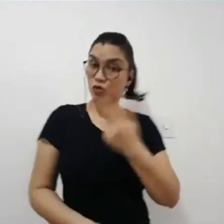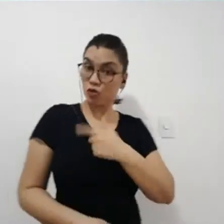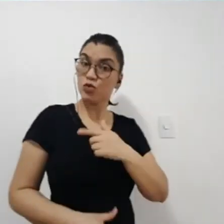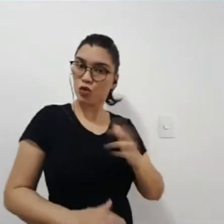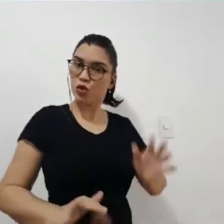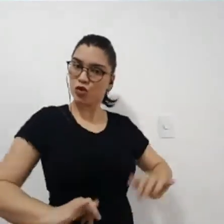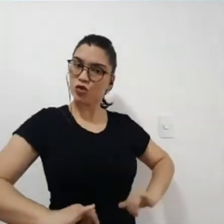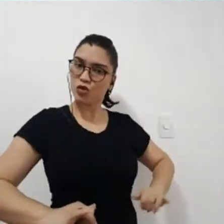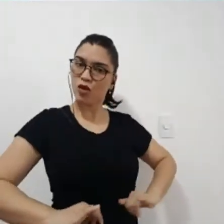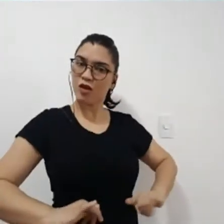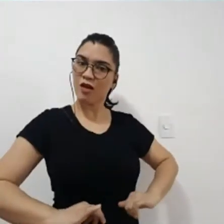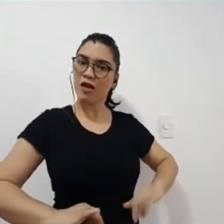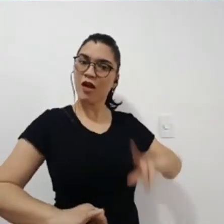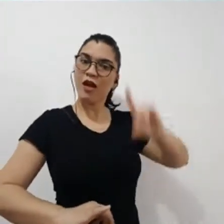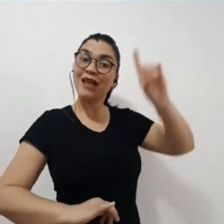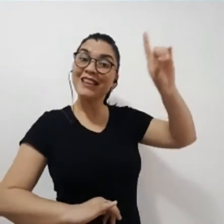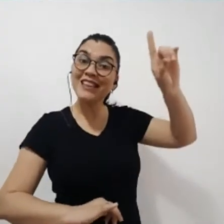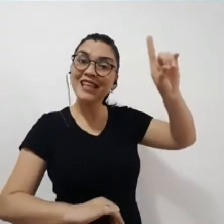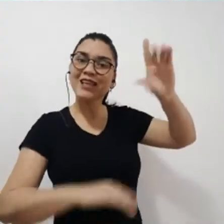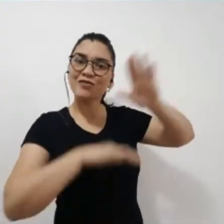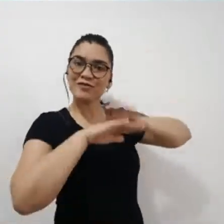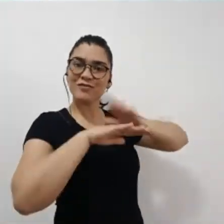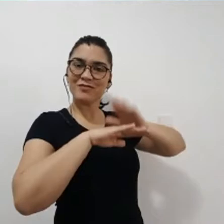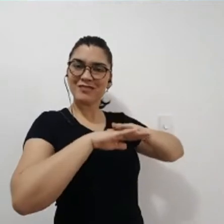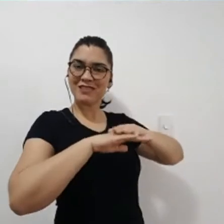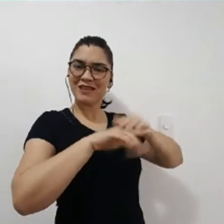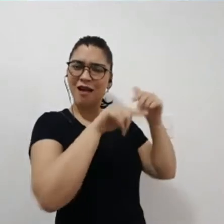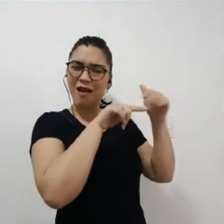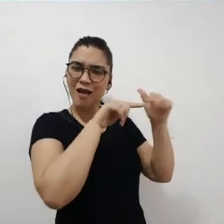mundo sente não tem sentido, a nossa tem.